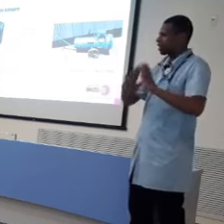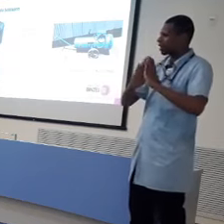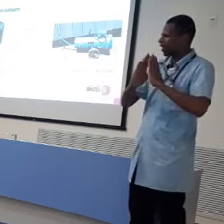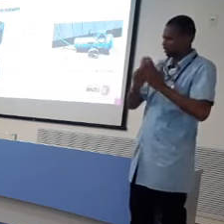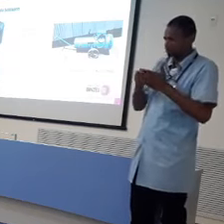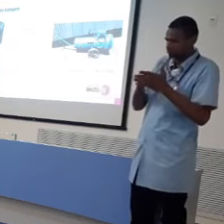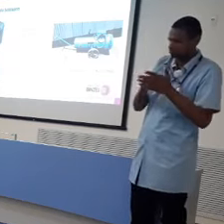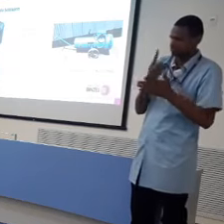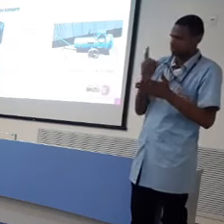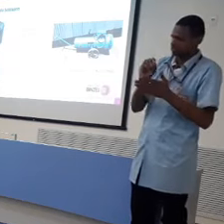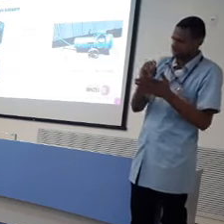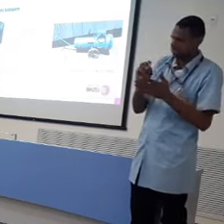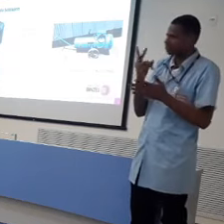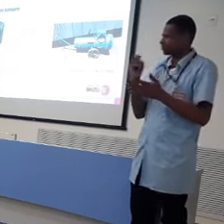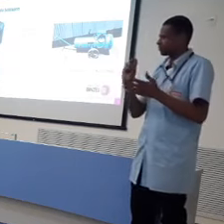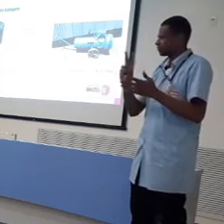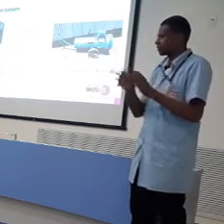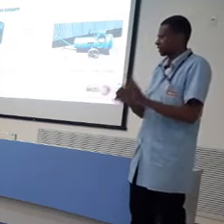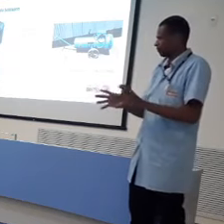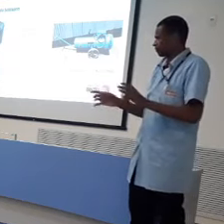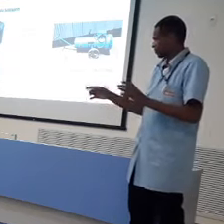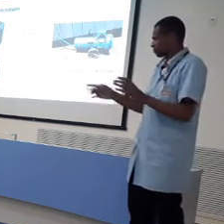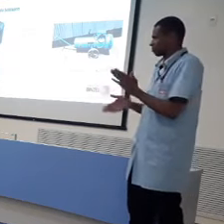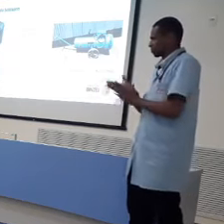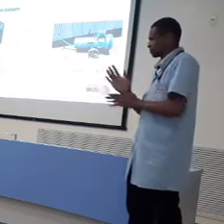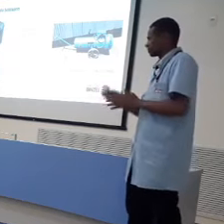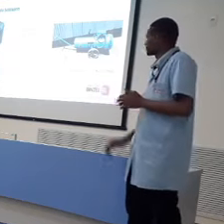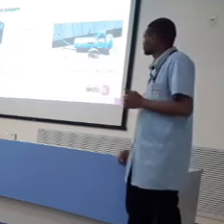ligar ele sem problemas. Tá?